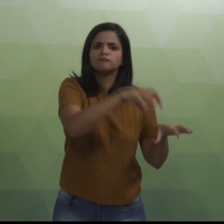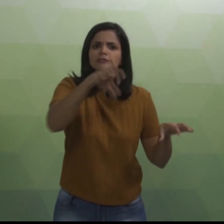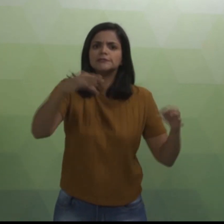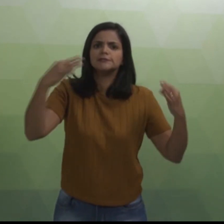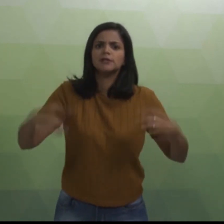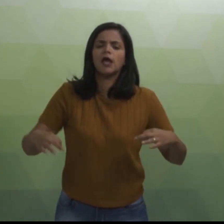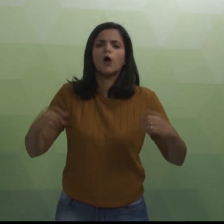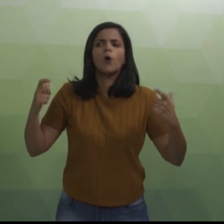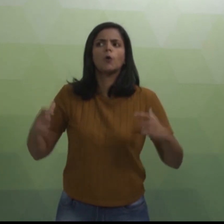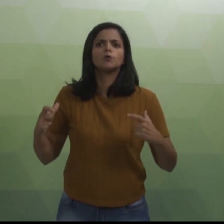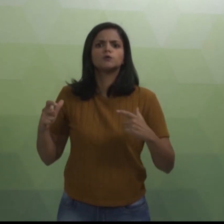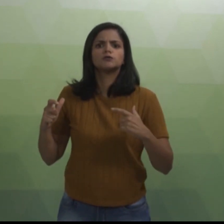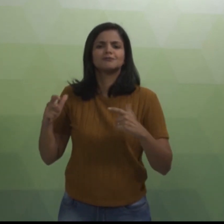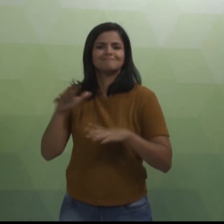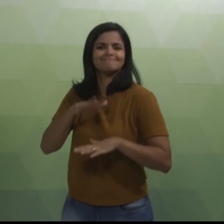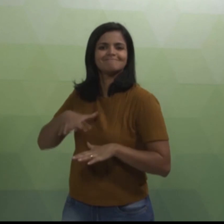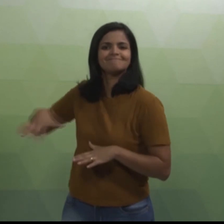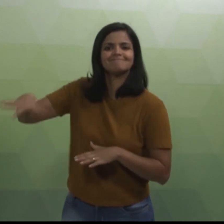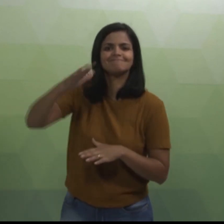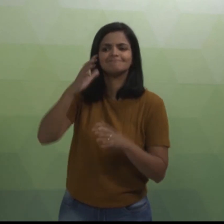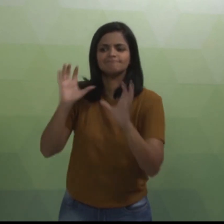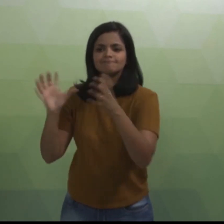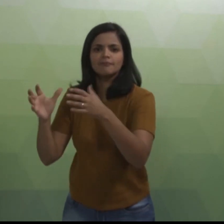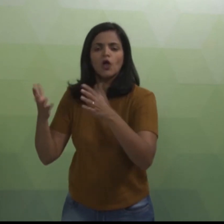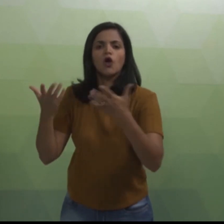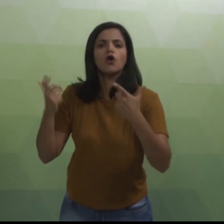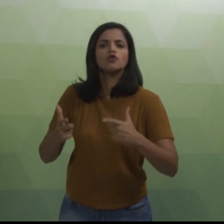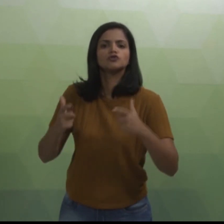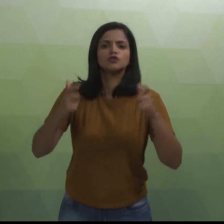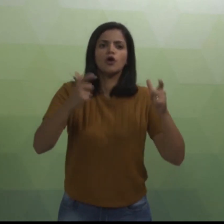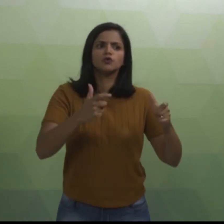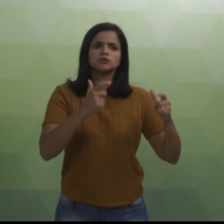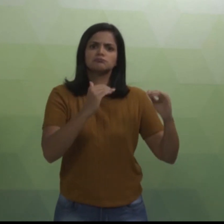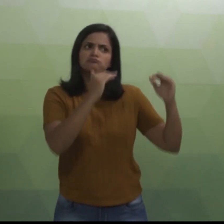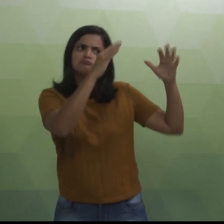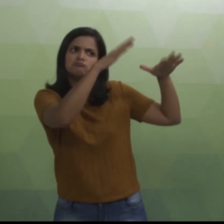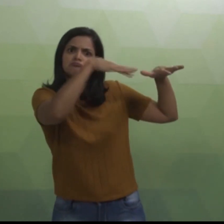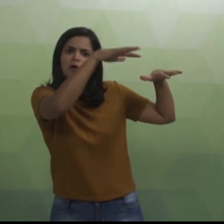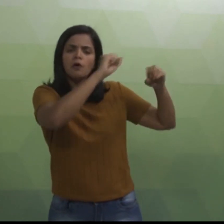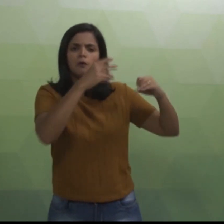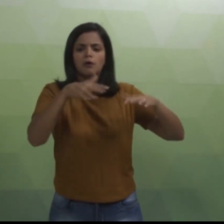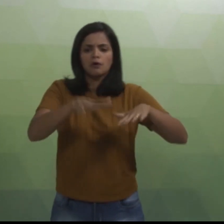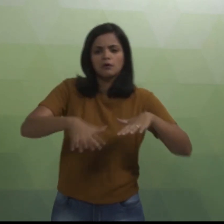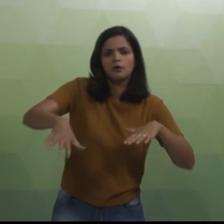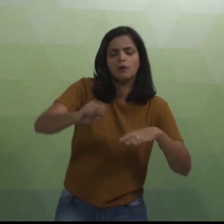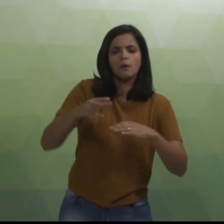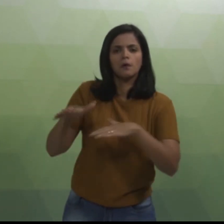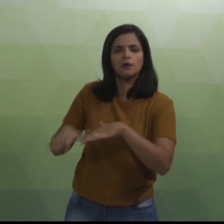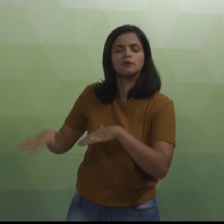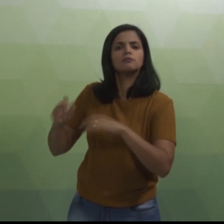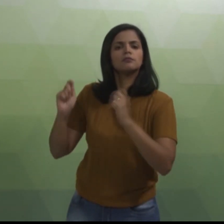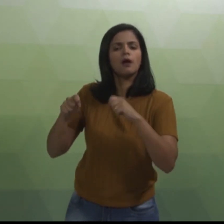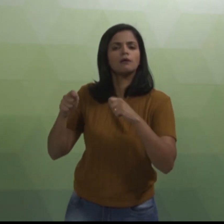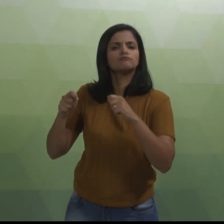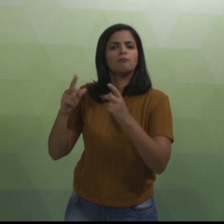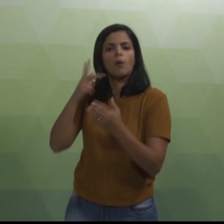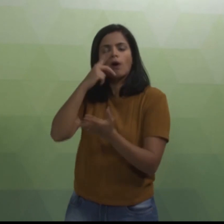elas são marcadas em um determinado espaço. Elas são colocadas em determinados